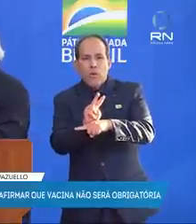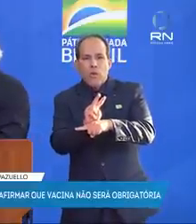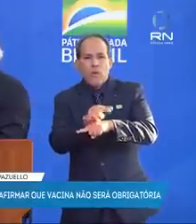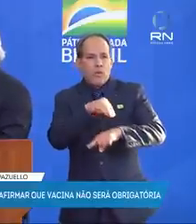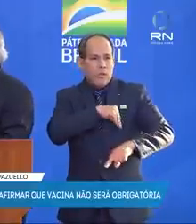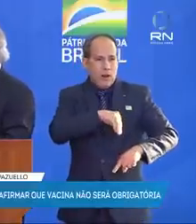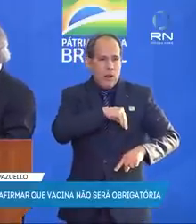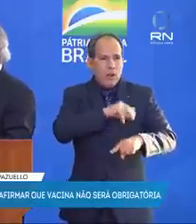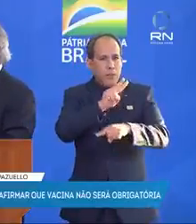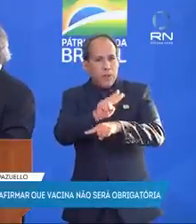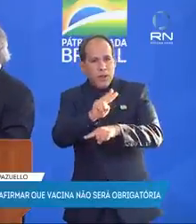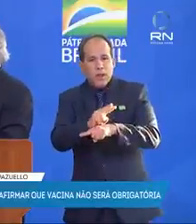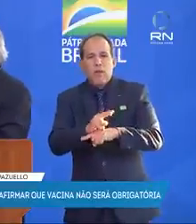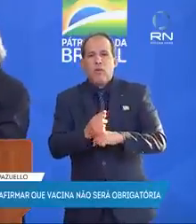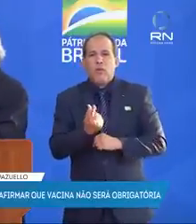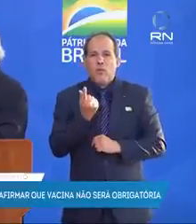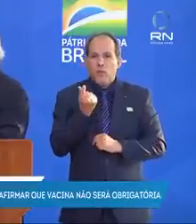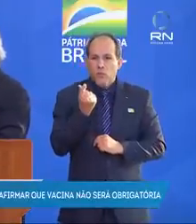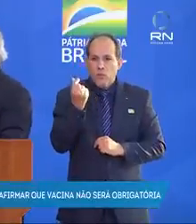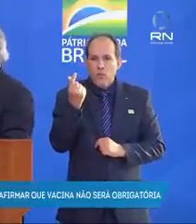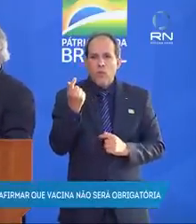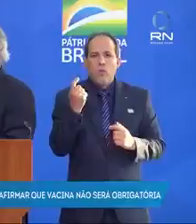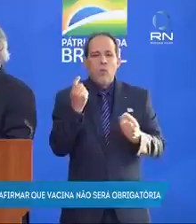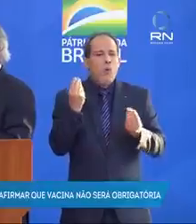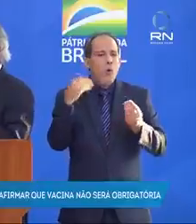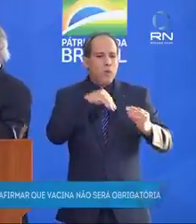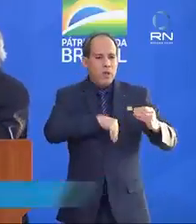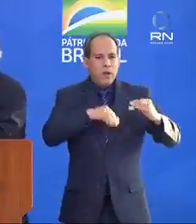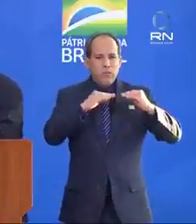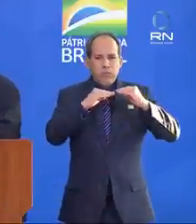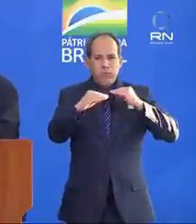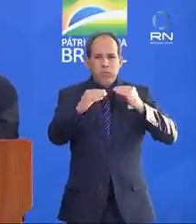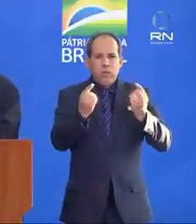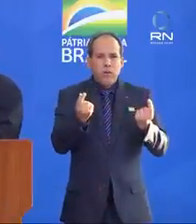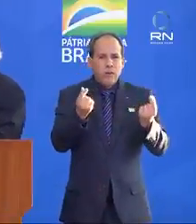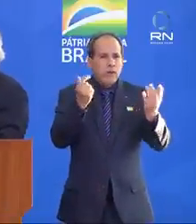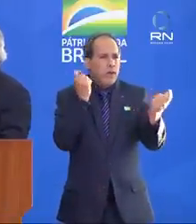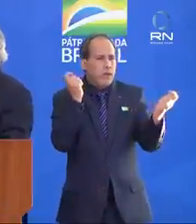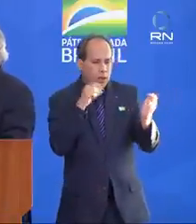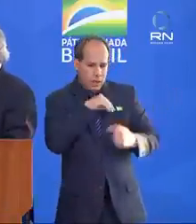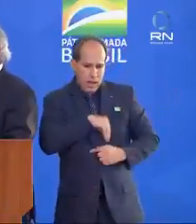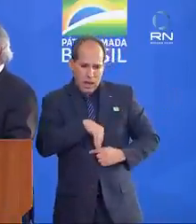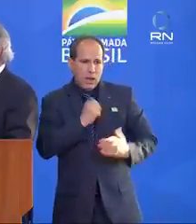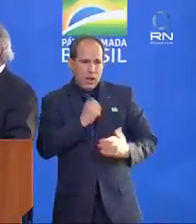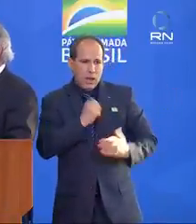preservação do salários, o valor aquisitivo dos salários, o valor aquisitivo das aposentadorias.